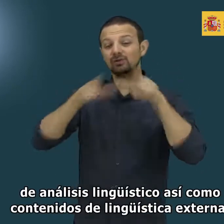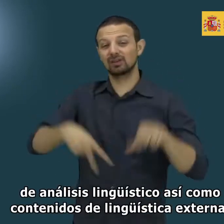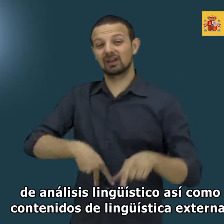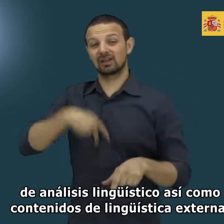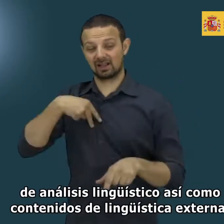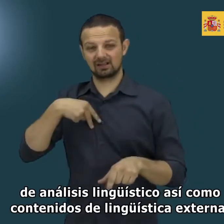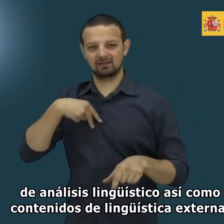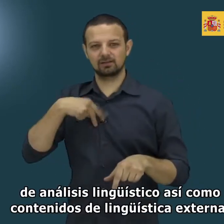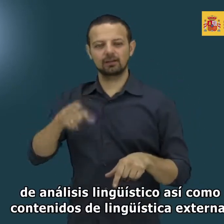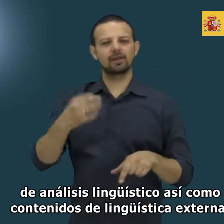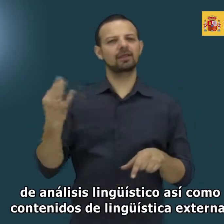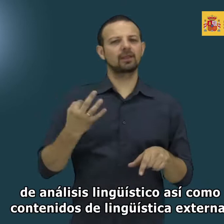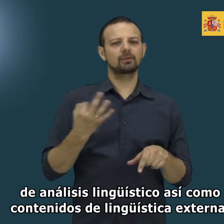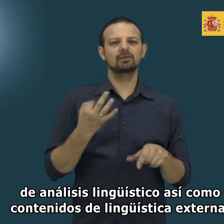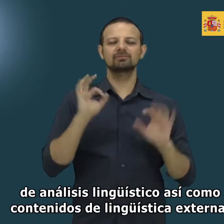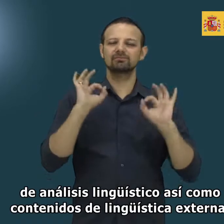así como contenidos de lingüística externa.